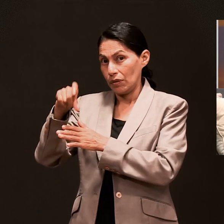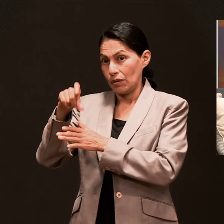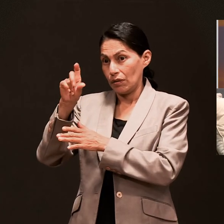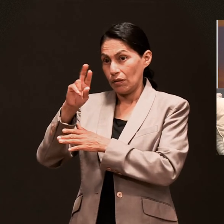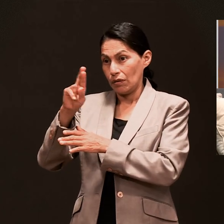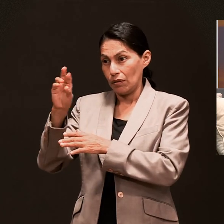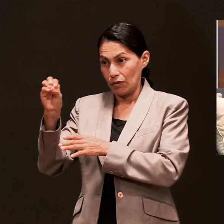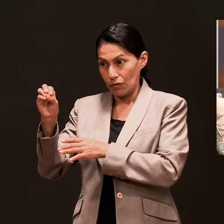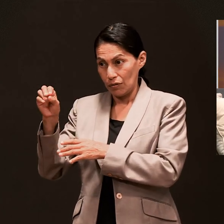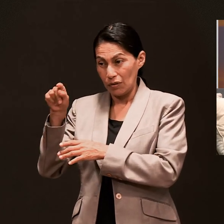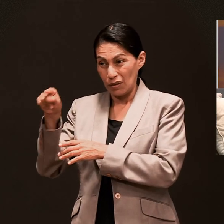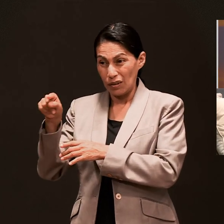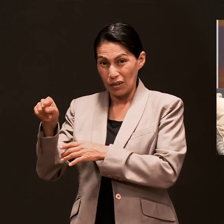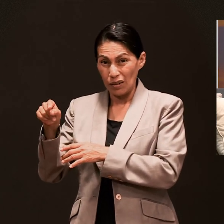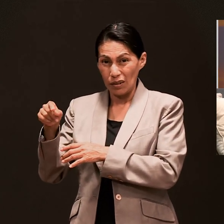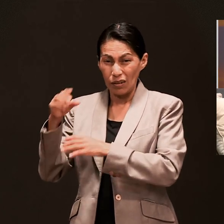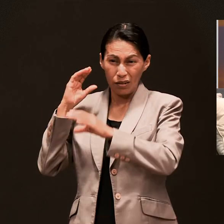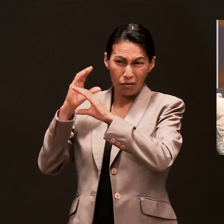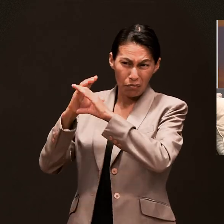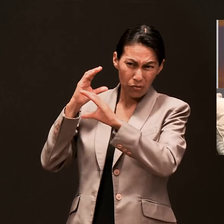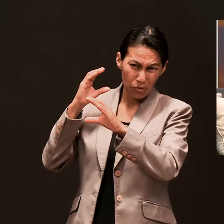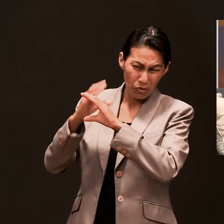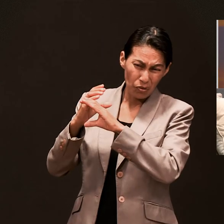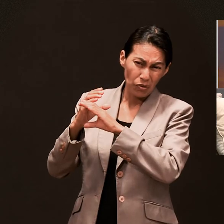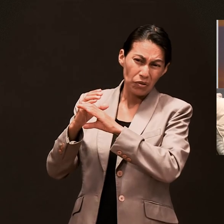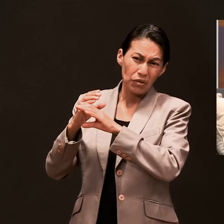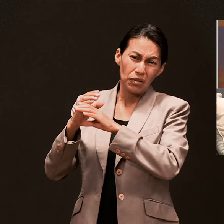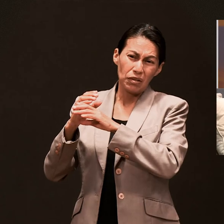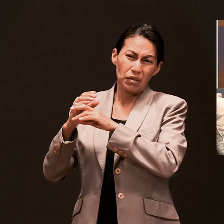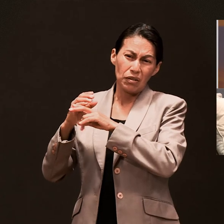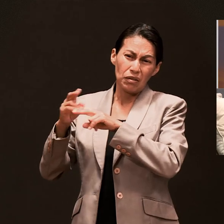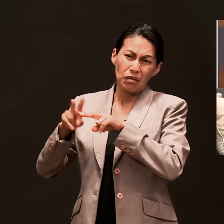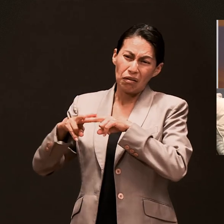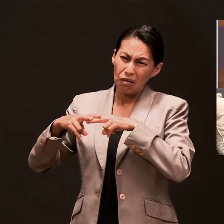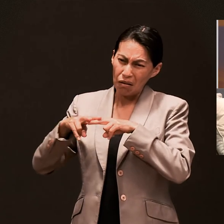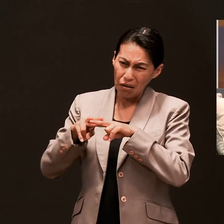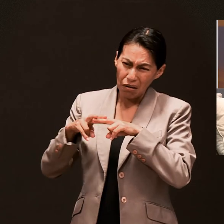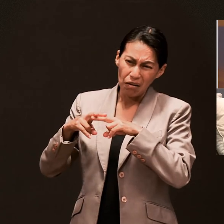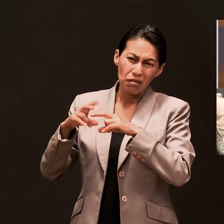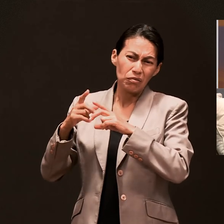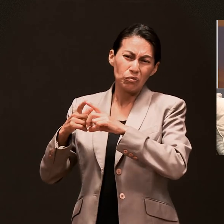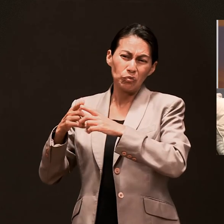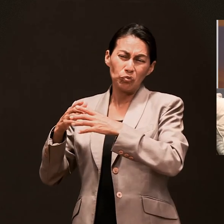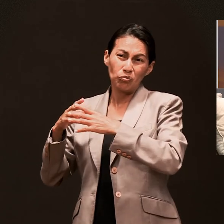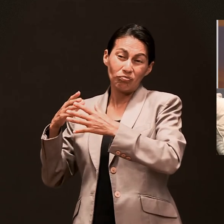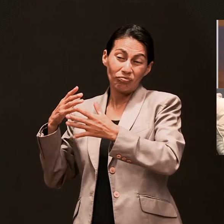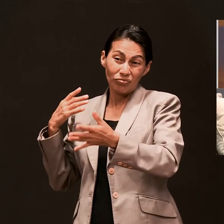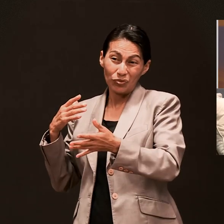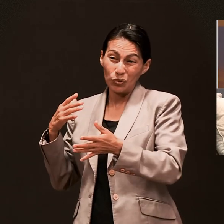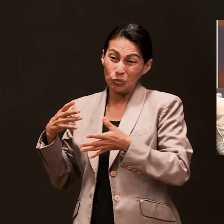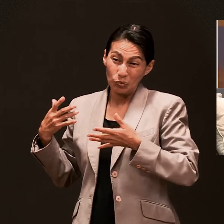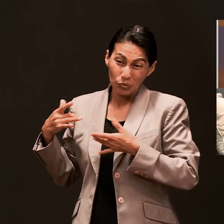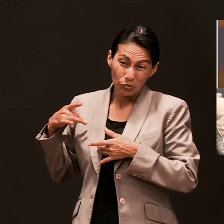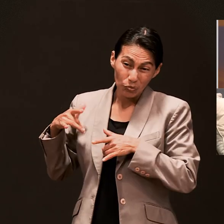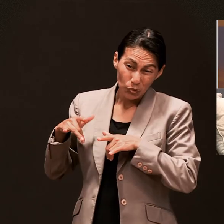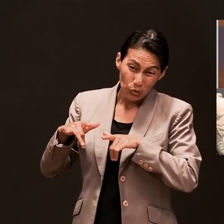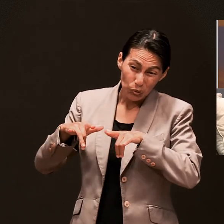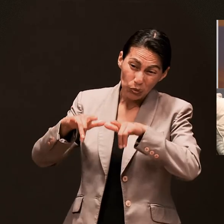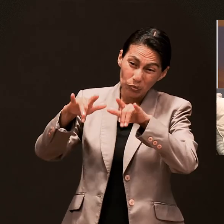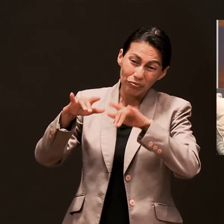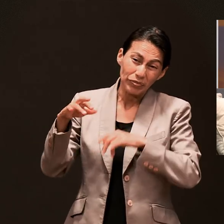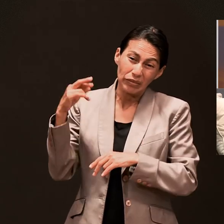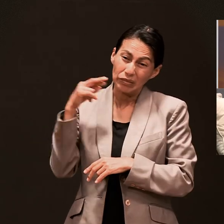salida a Querétaro y es en donde van todos los autobuses tráilers de doble caja y todo eso